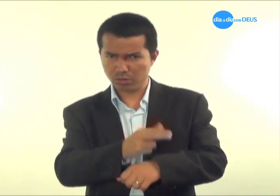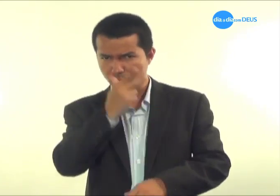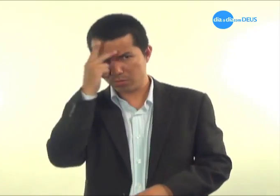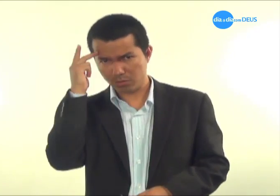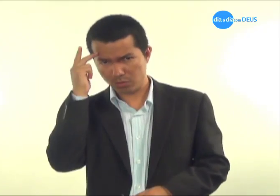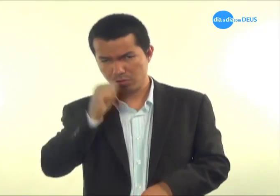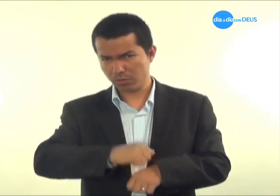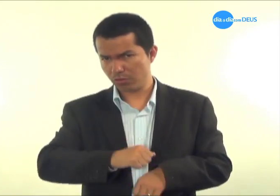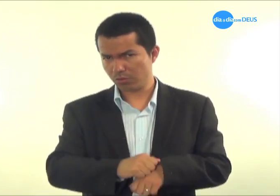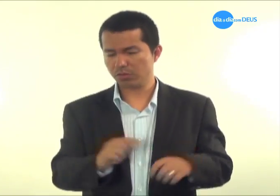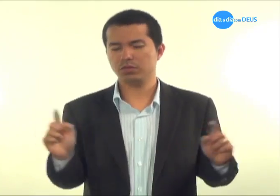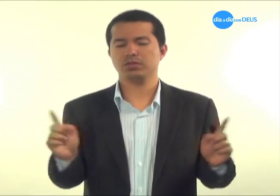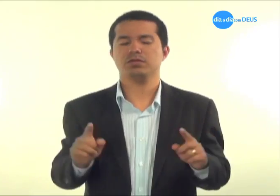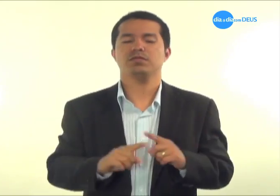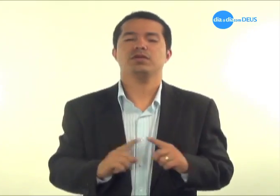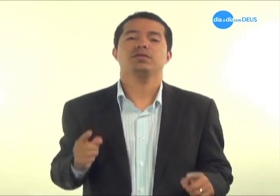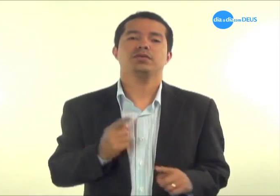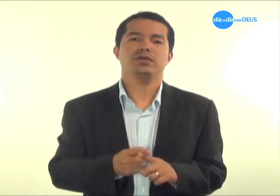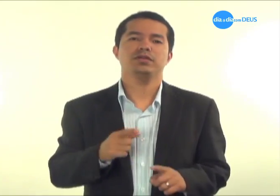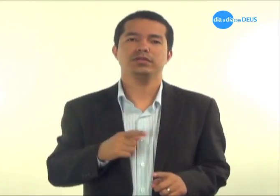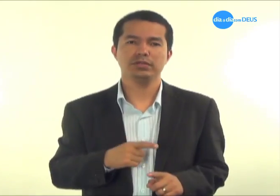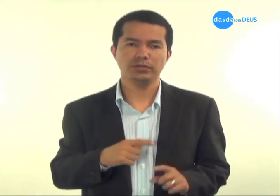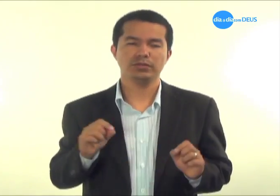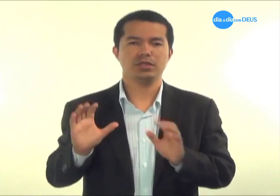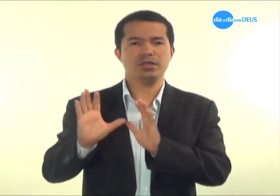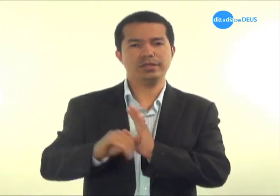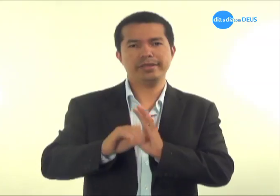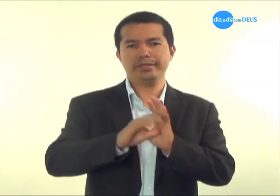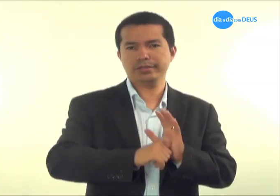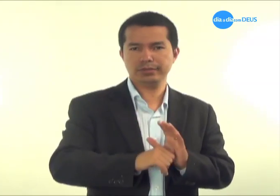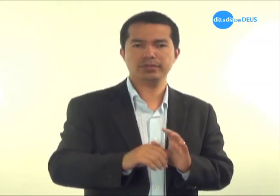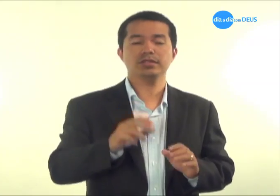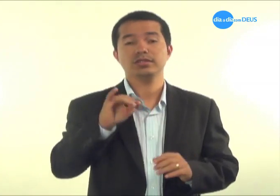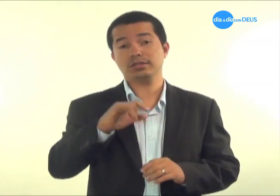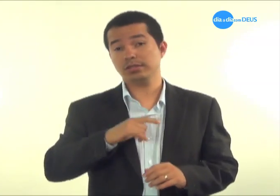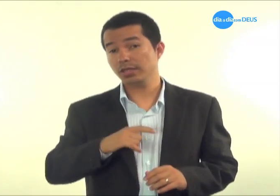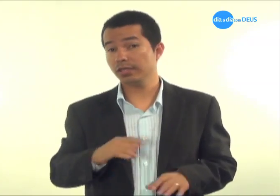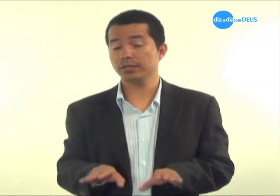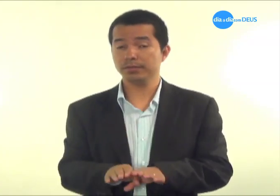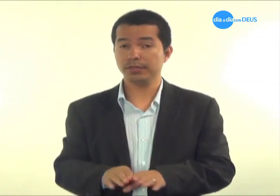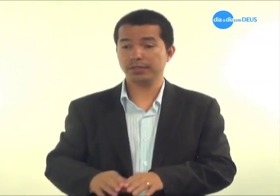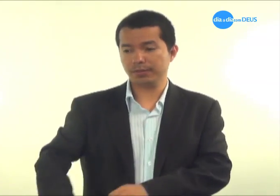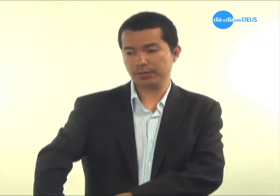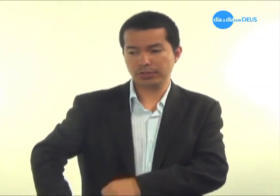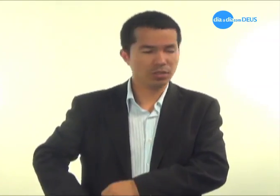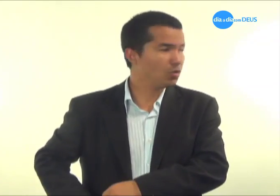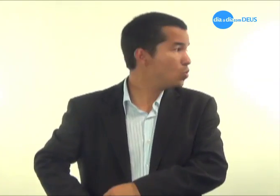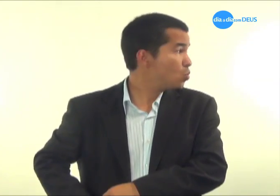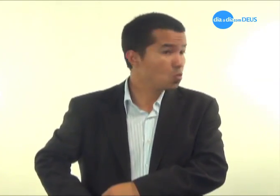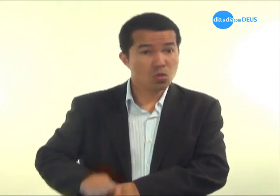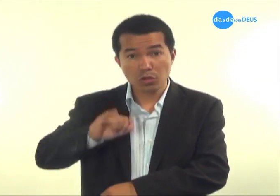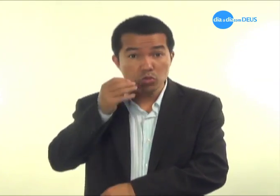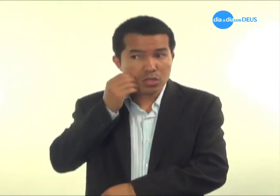era ladrão e tendo a bolsa subtraía o que nela se achava. E sabe o que começou a acontecer